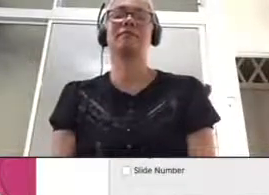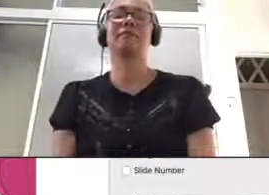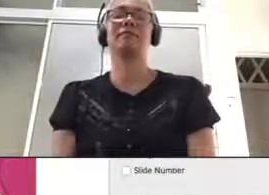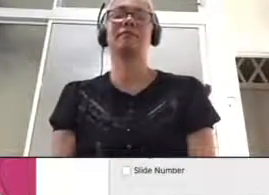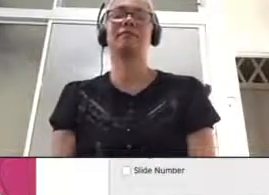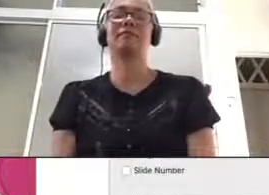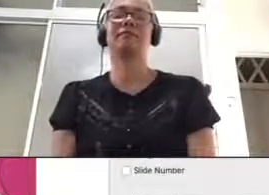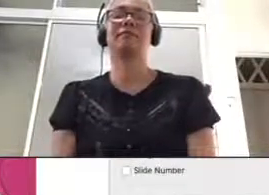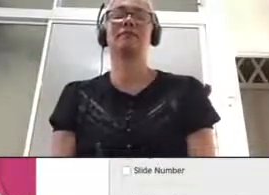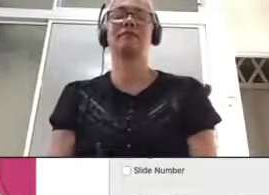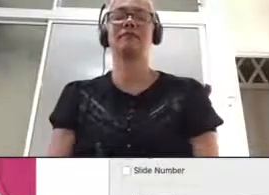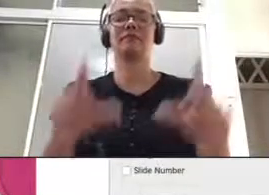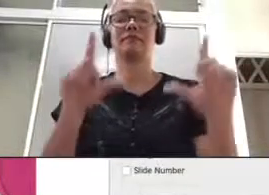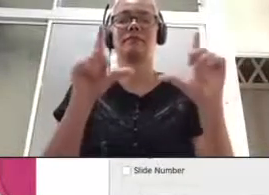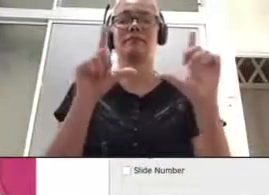Cuadrito,